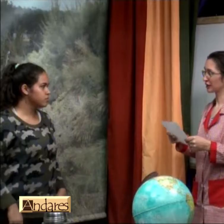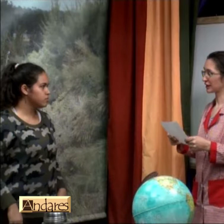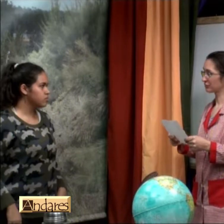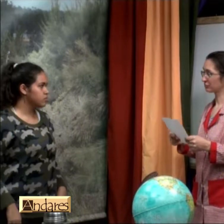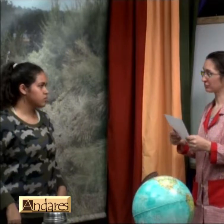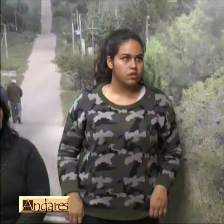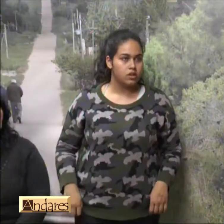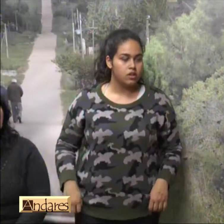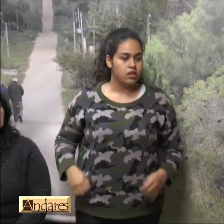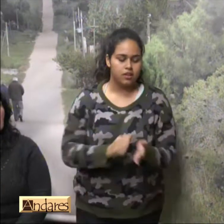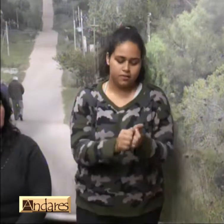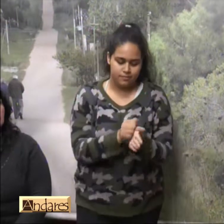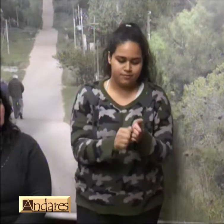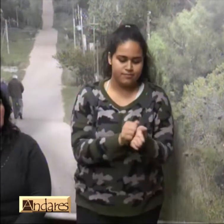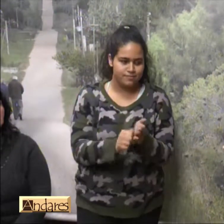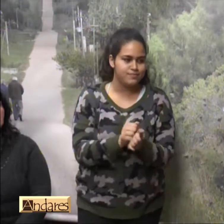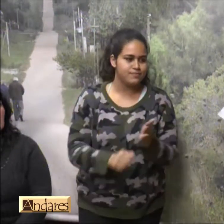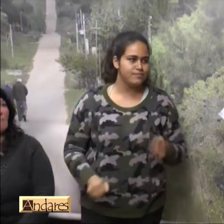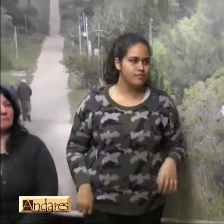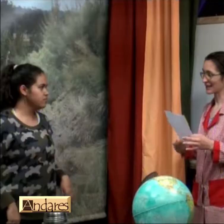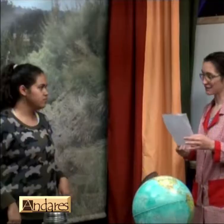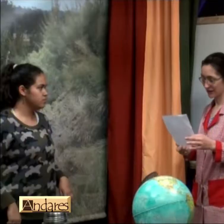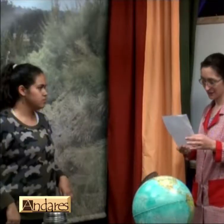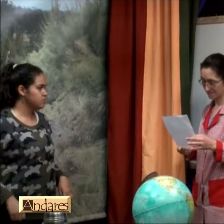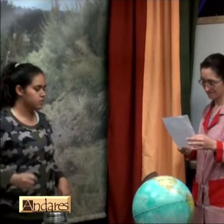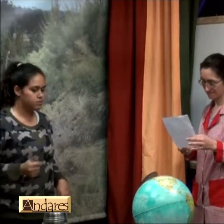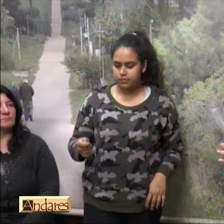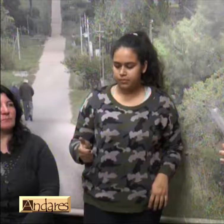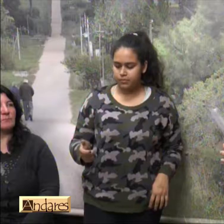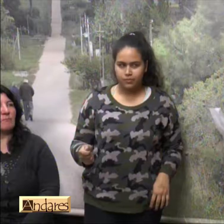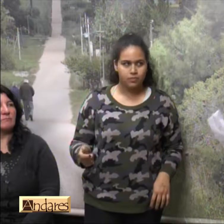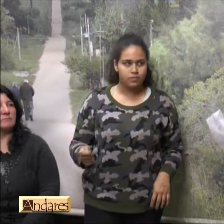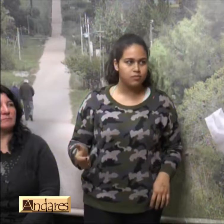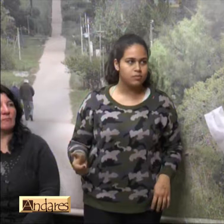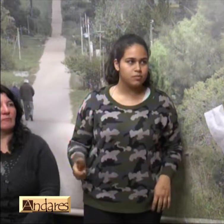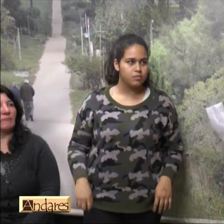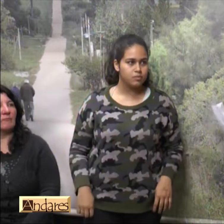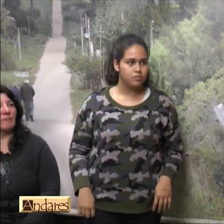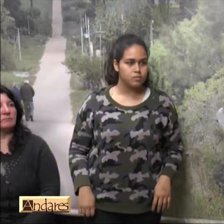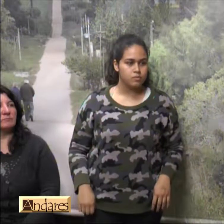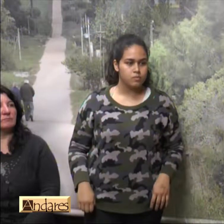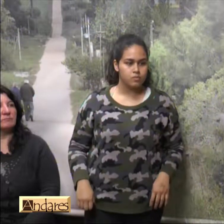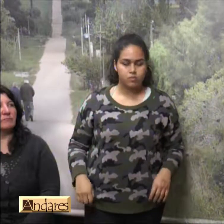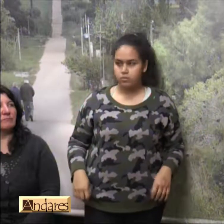Soriano Rivera Tacuarembó